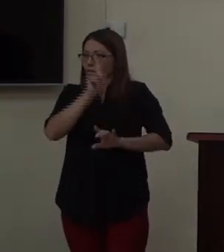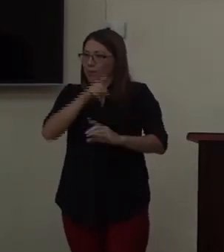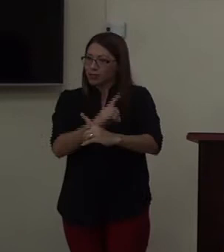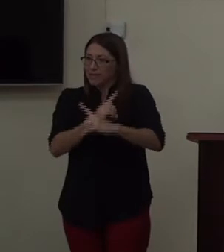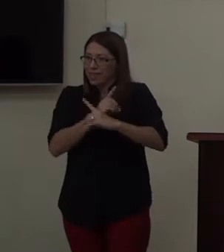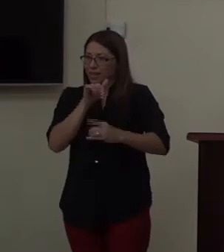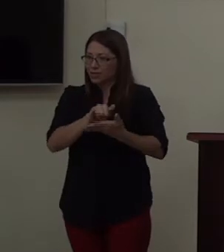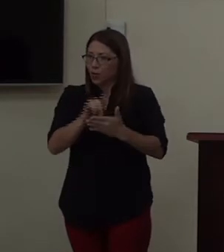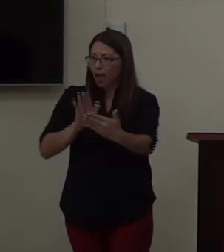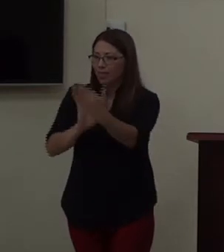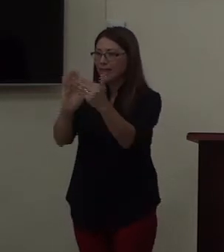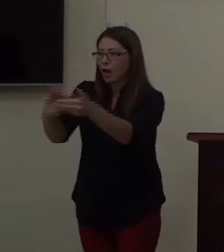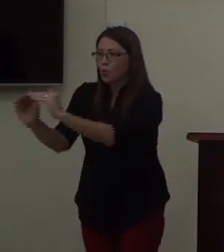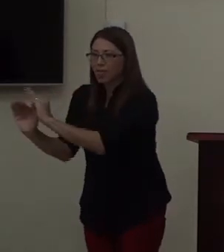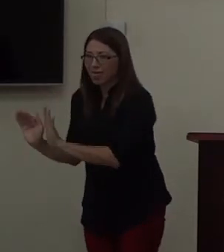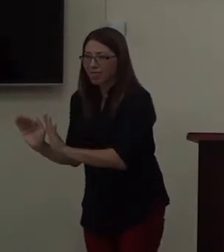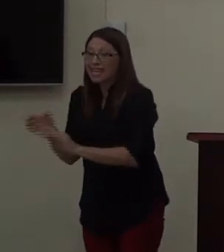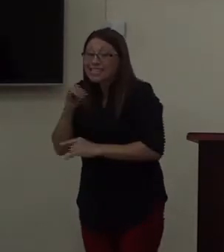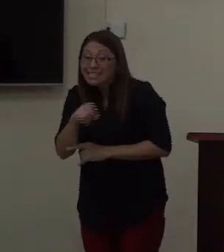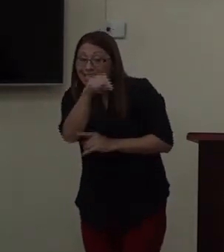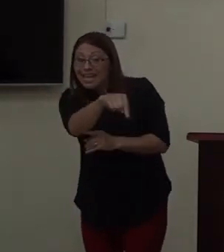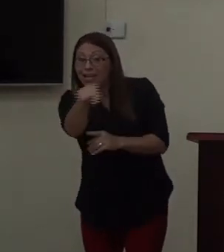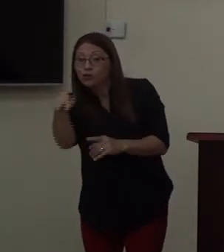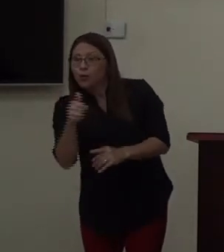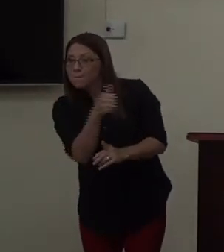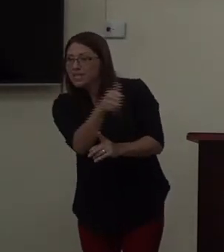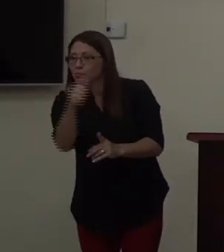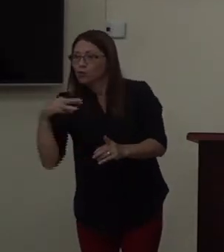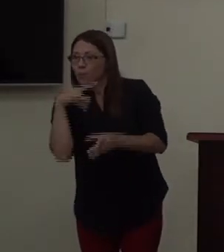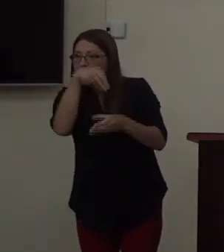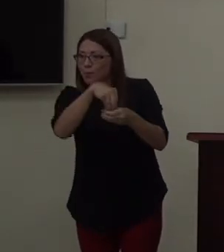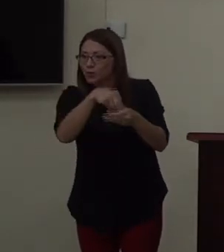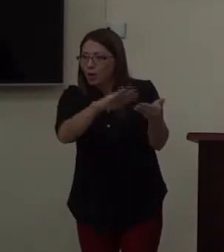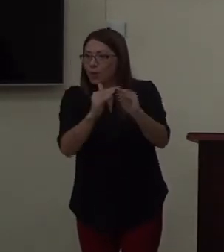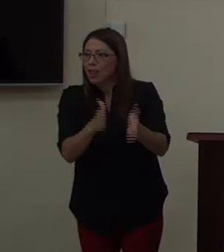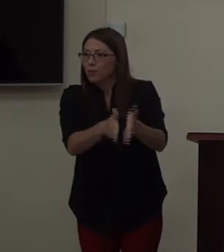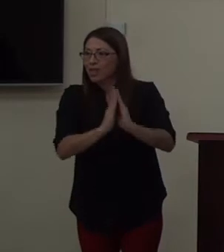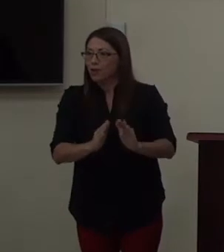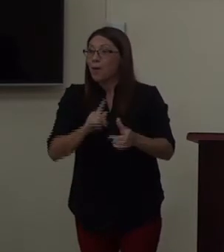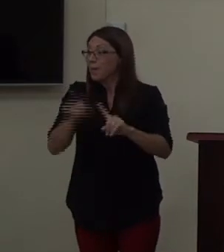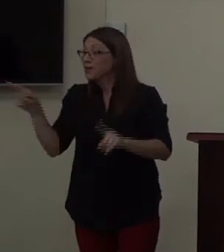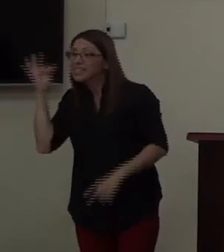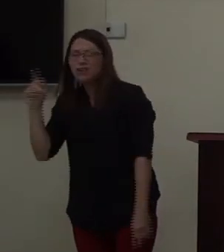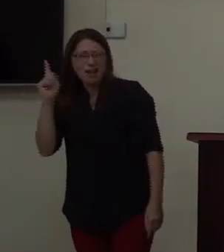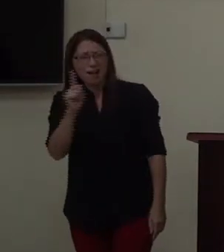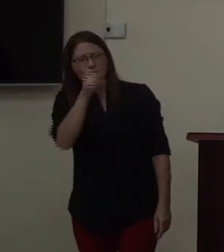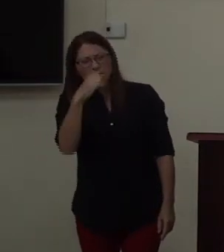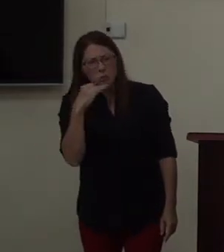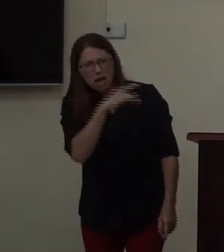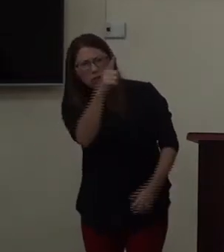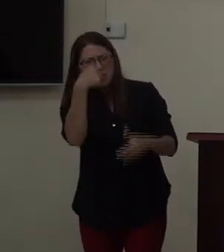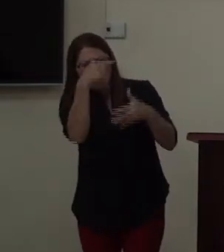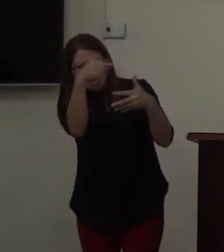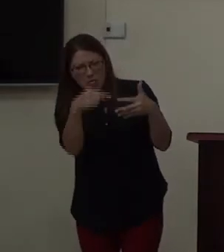la comunidad si los mismos miembros de la comunidad, unos, lo pidieron. Entonces, ella se fue y le dijo, usted es un vulgar, ¿cómo pusieron esas vulgaridades? Y se encargó